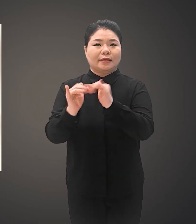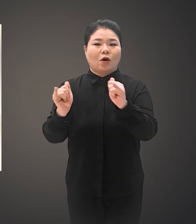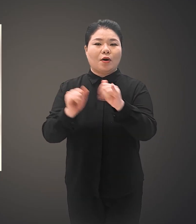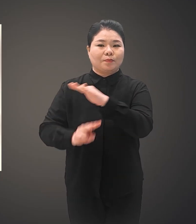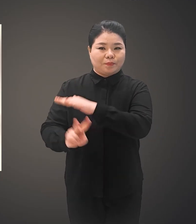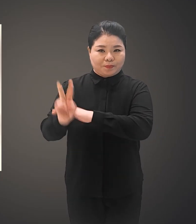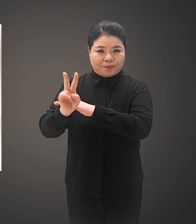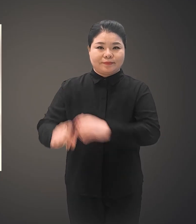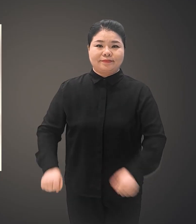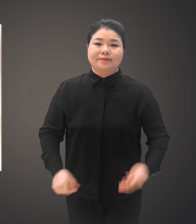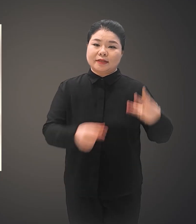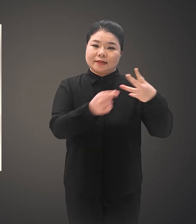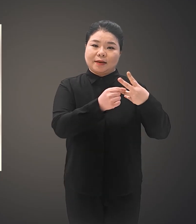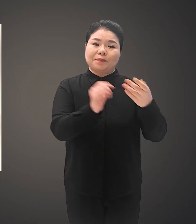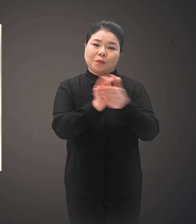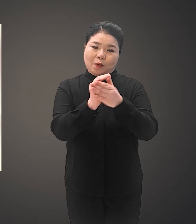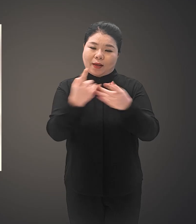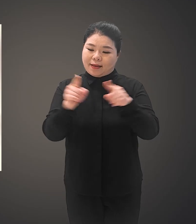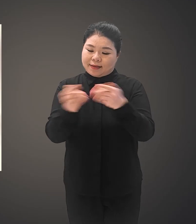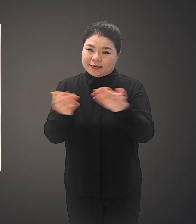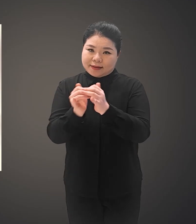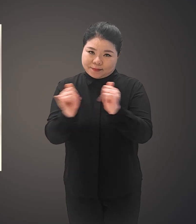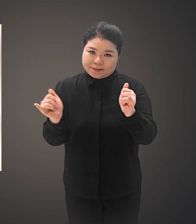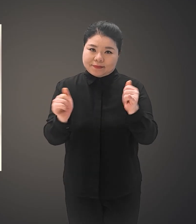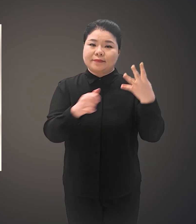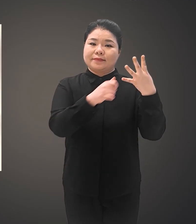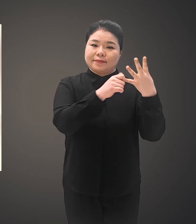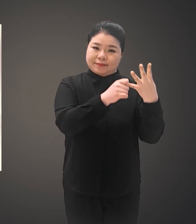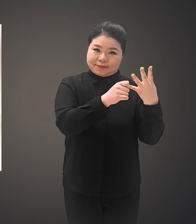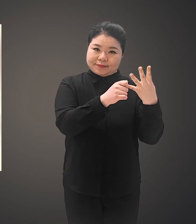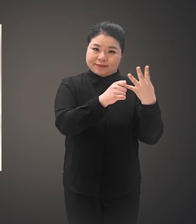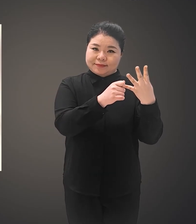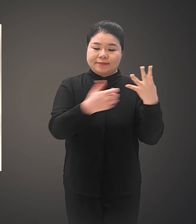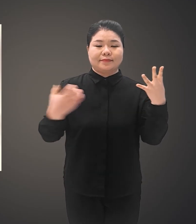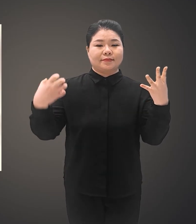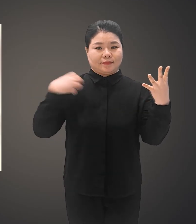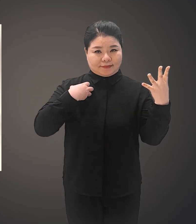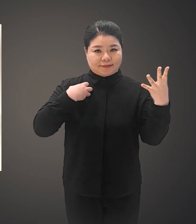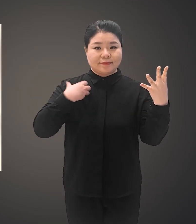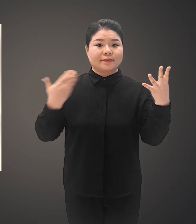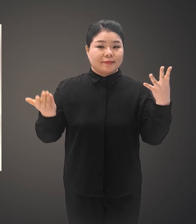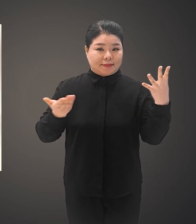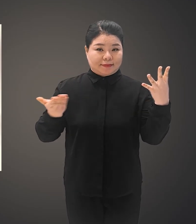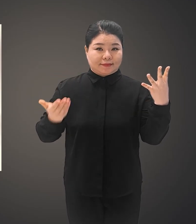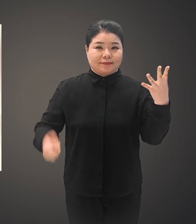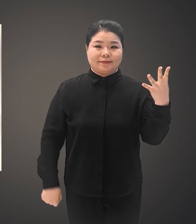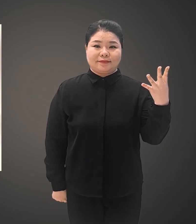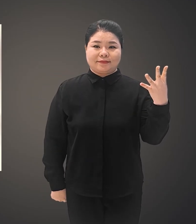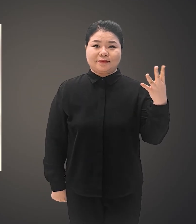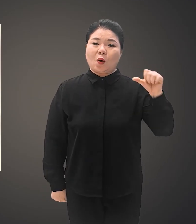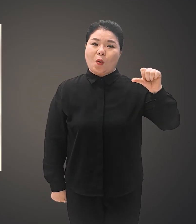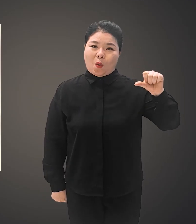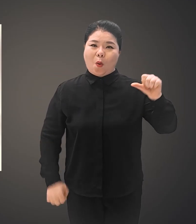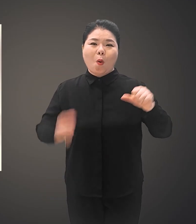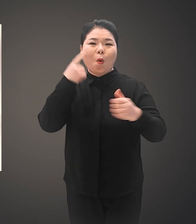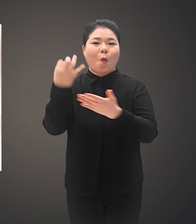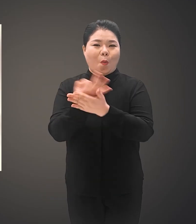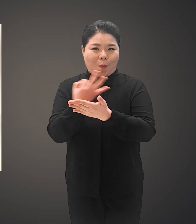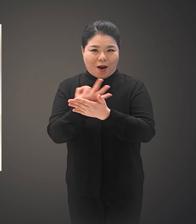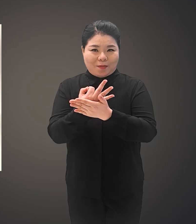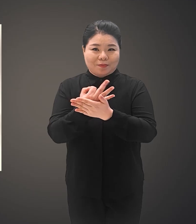슈퍼비전. 3. 동료, 함께 일하는 구성원. 4. 직무, 주어진 일.